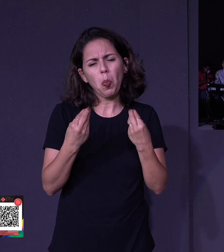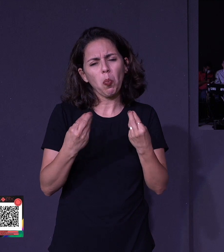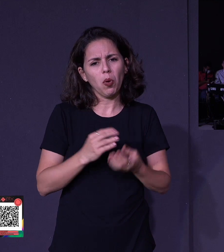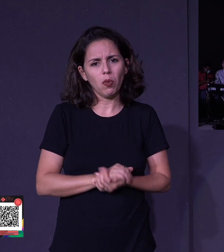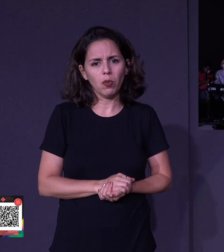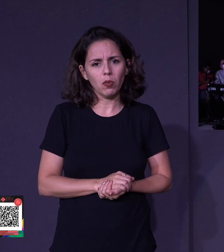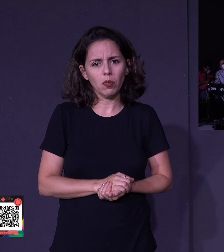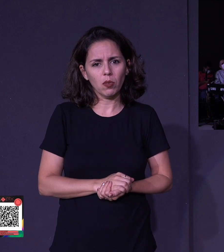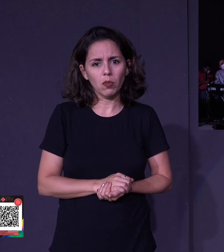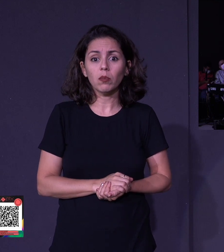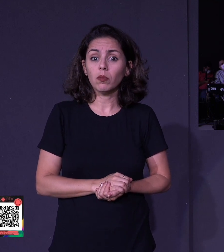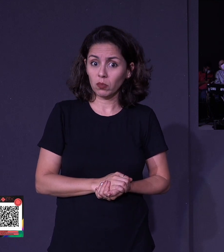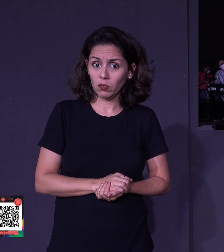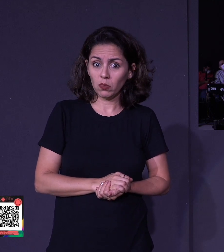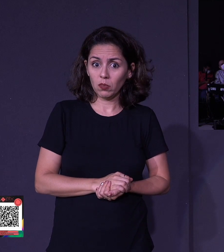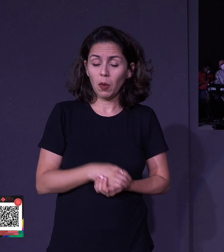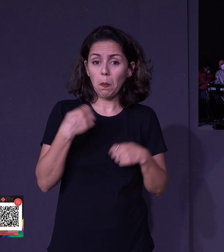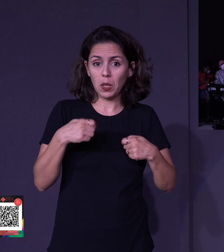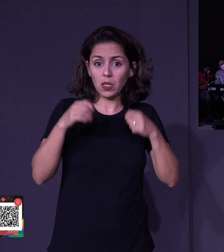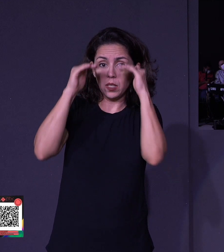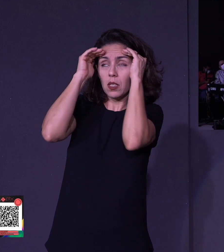Diante dele, tenha temor,